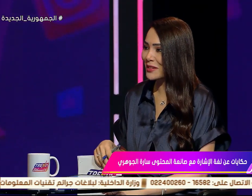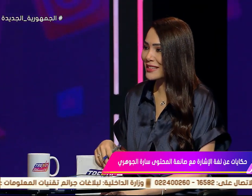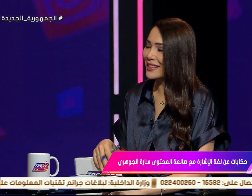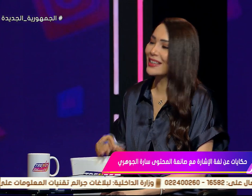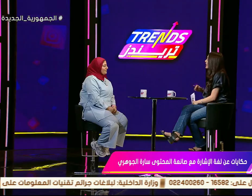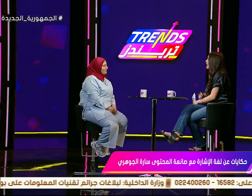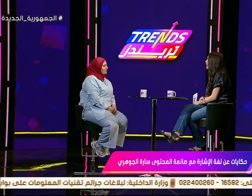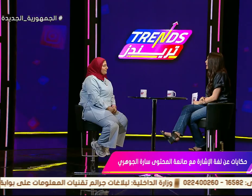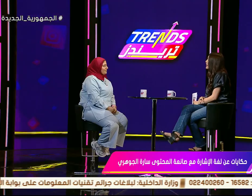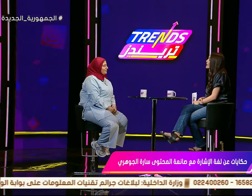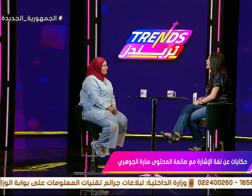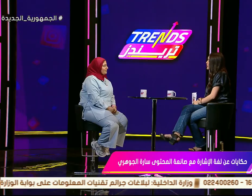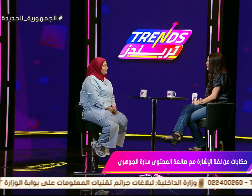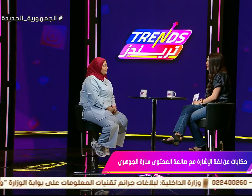ميديا، كان ليها كواليس؟